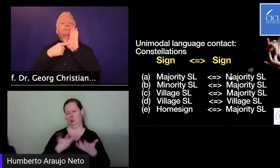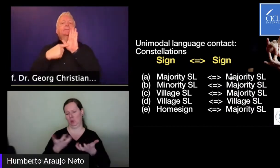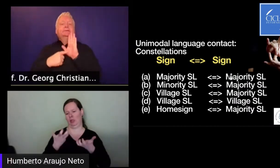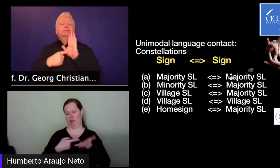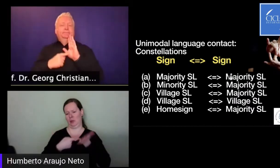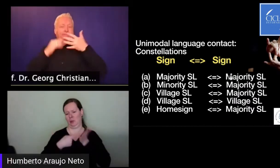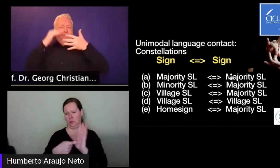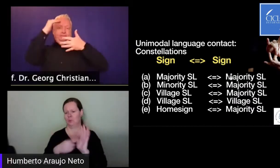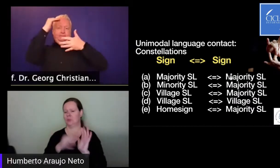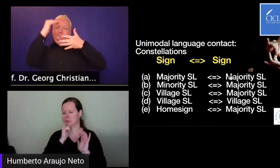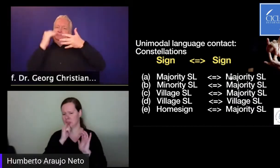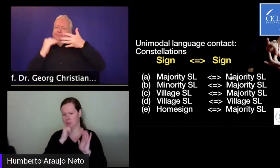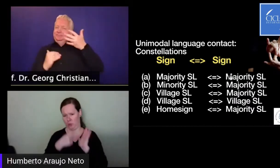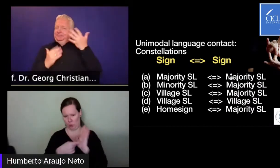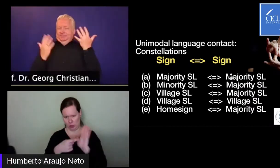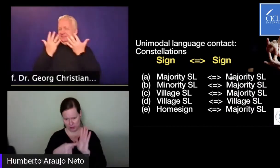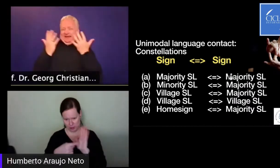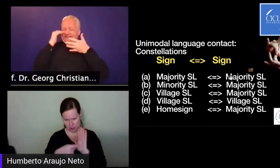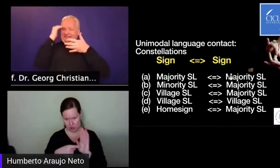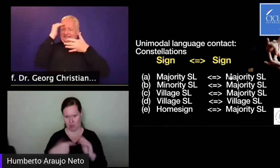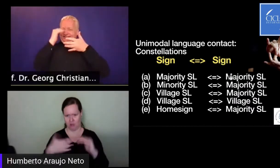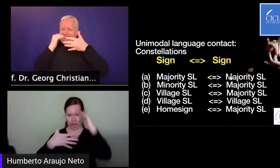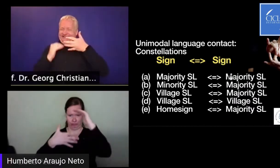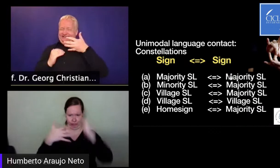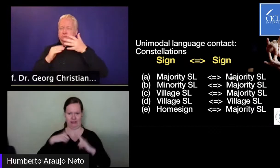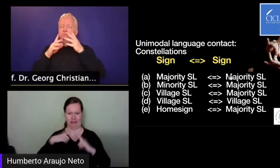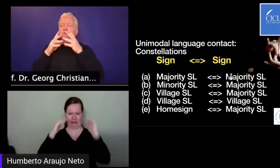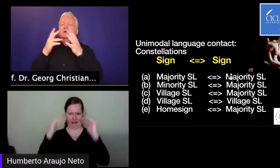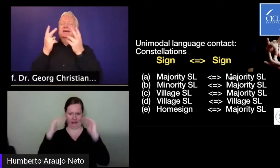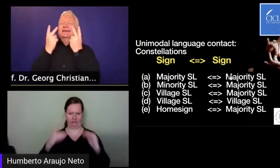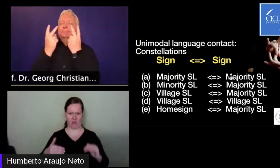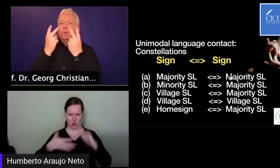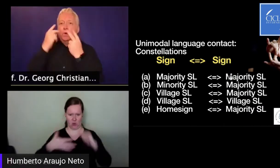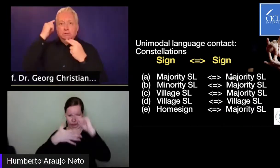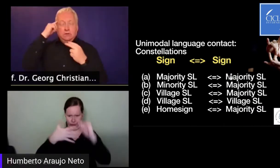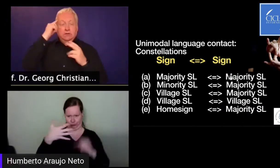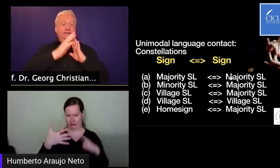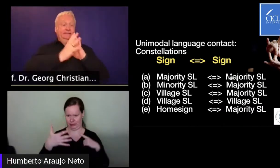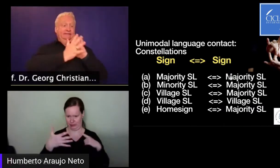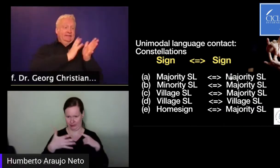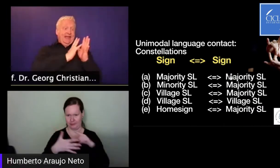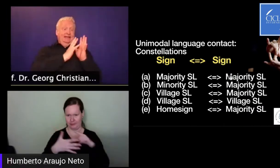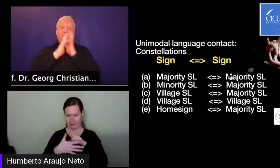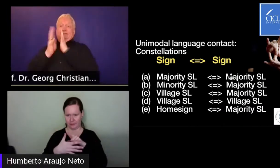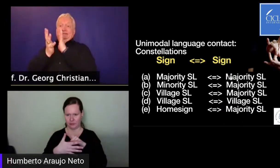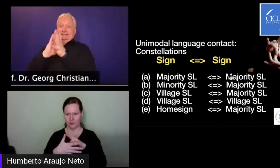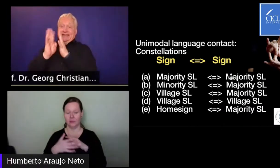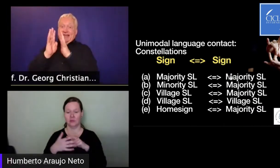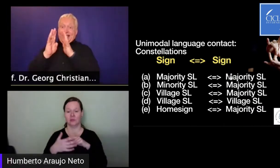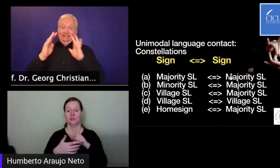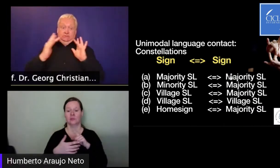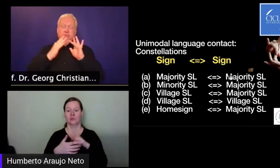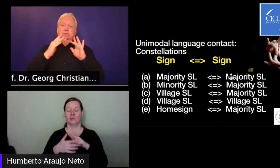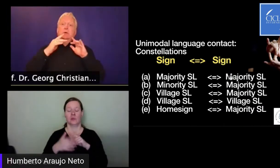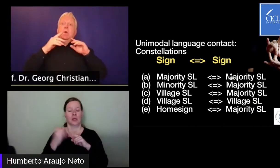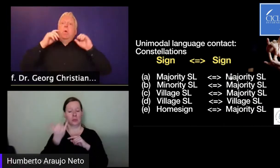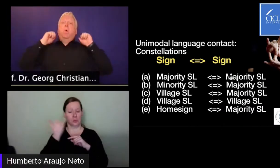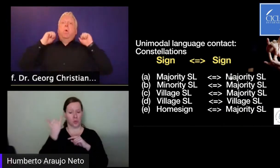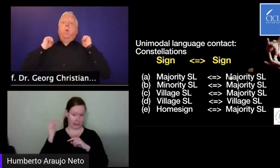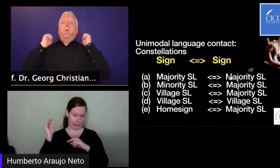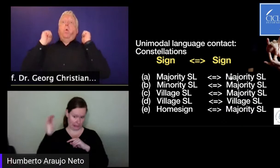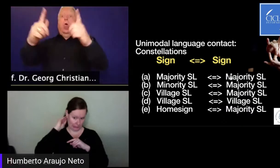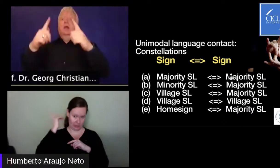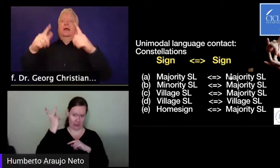diferentes, né, você tem algumas possibilidades de manifestação que aparecem em diversos